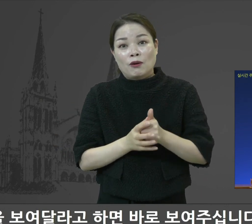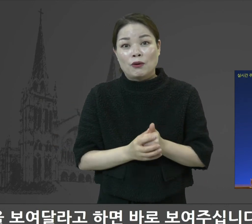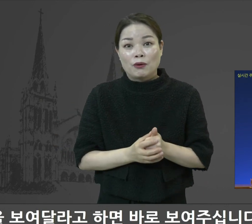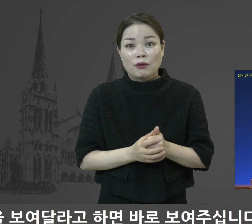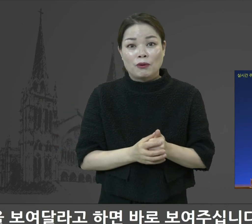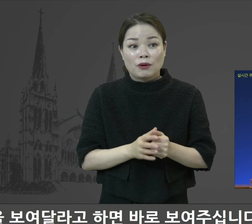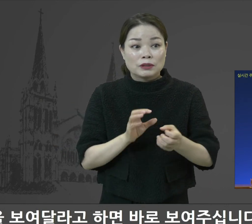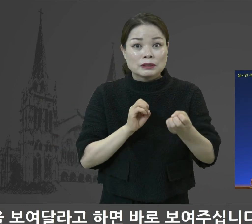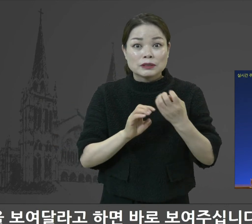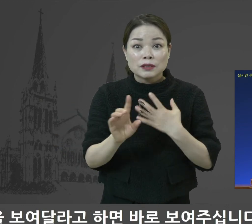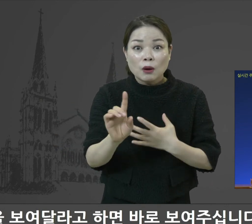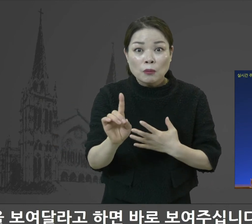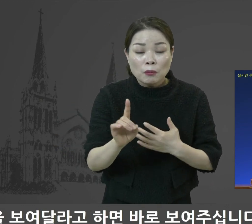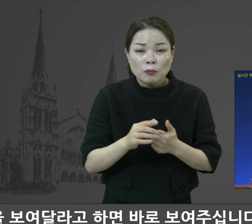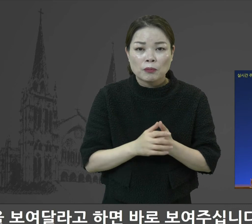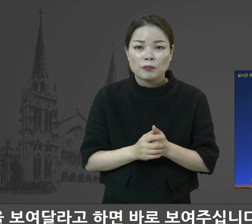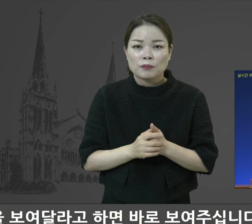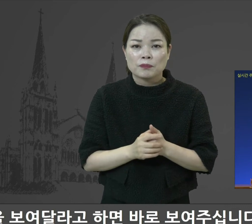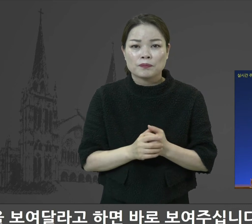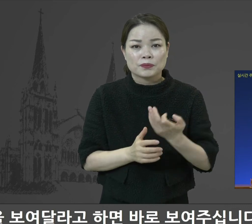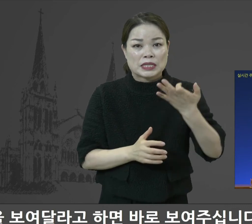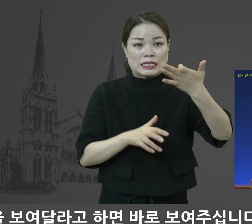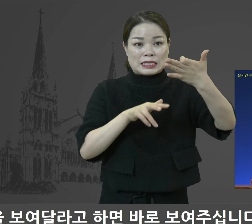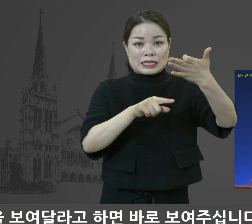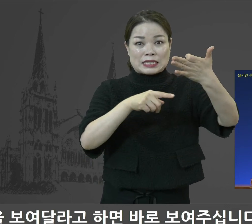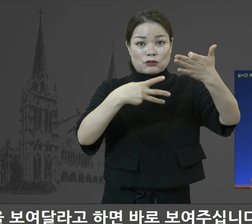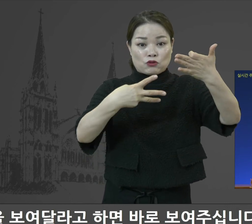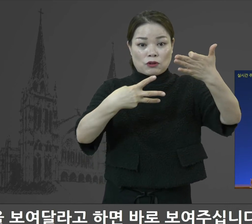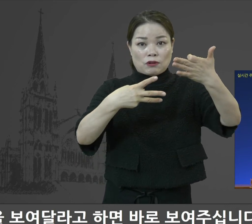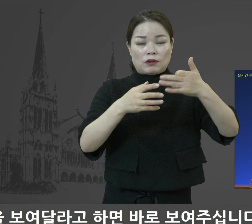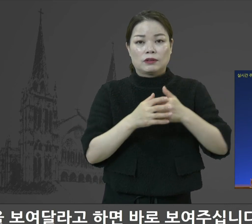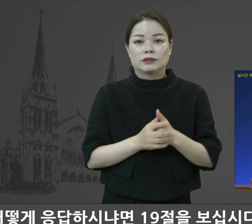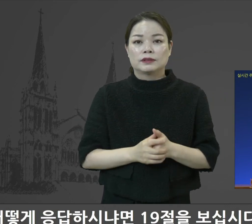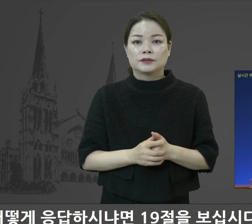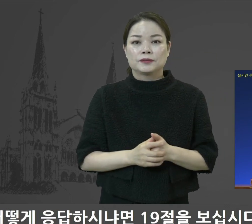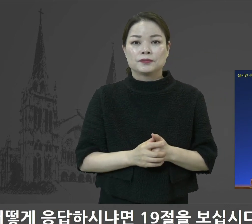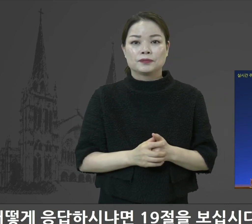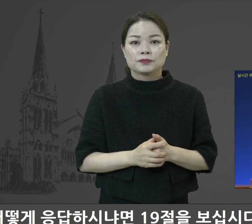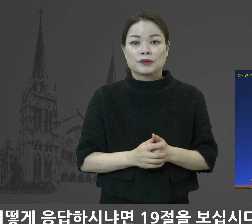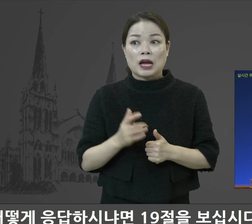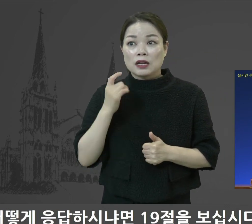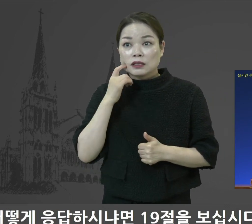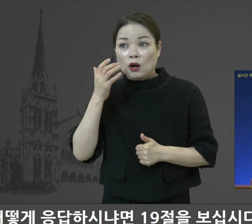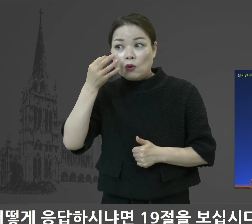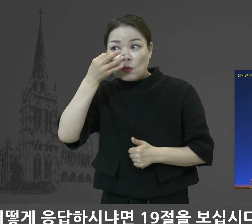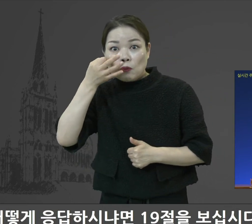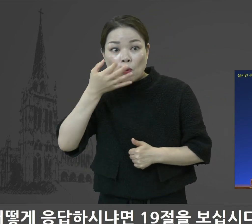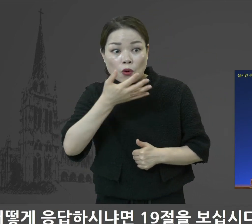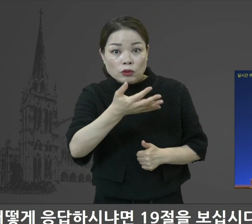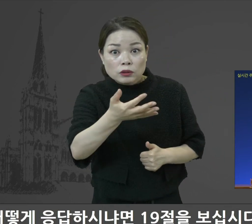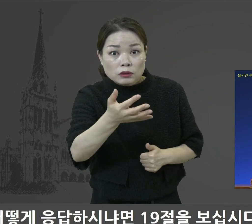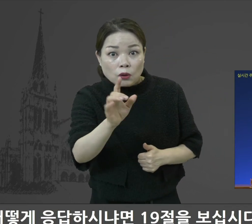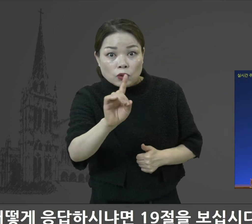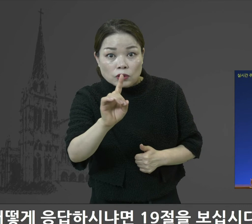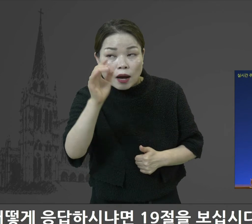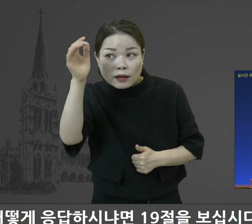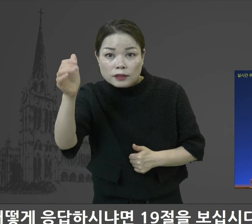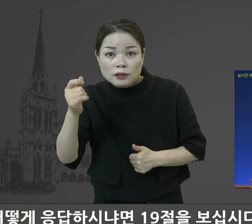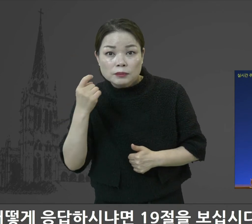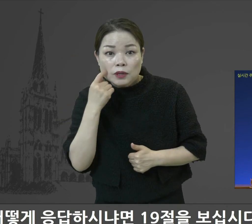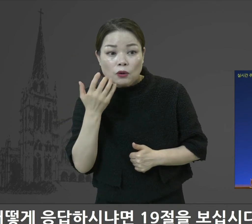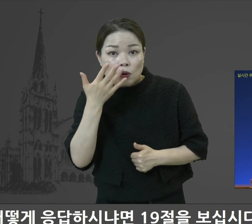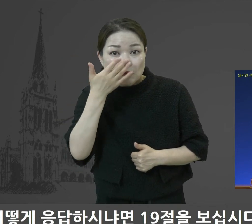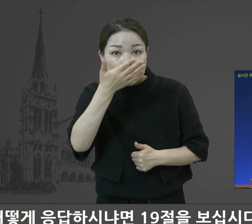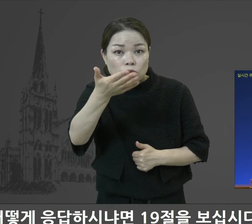어떻게 응답하시냐면은 19절 보십시오. 잘 보셔야 됩니다. 19절 영광을 보여달라 그랬는데 어떻게 하나님이